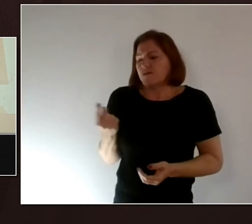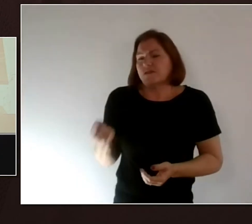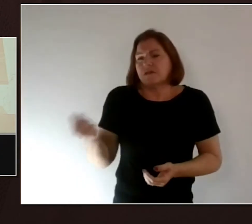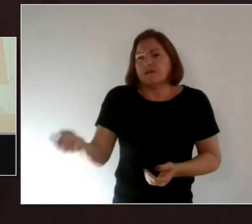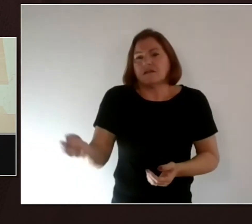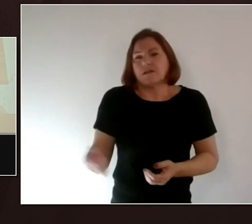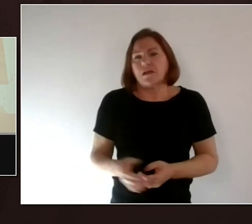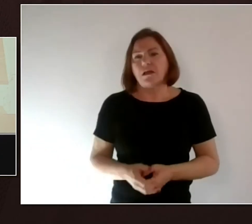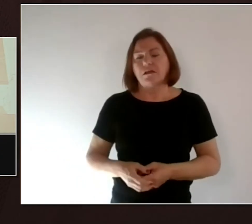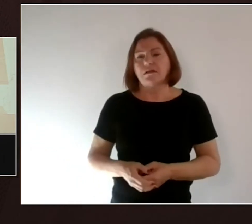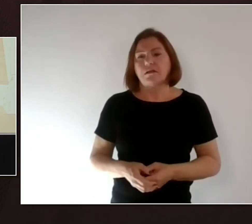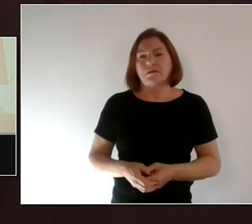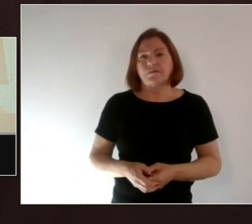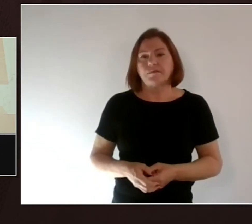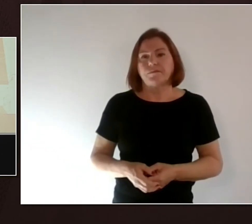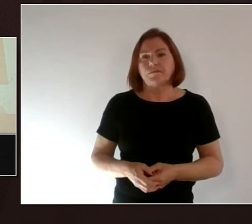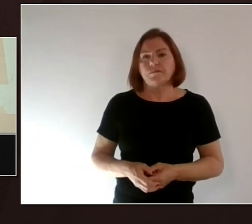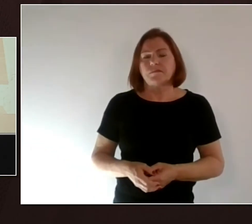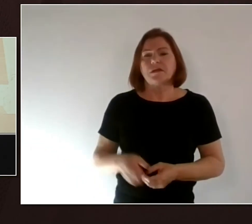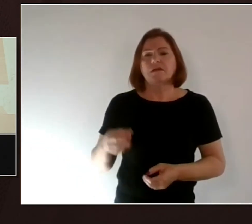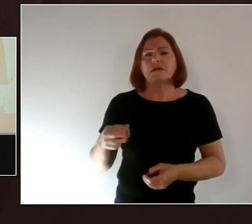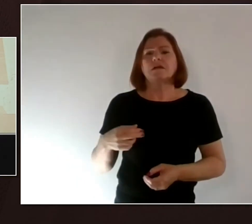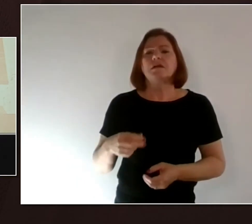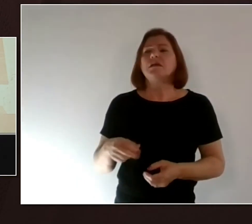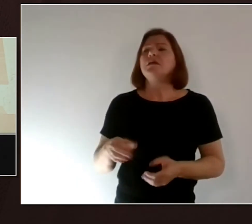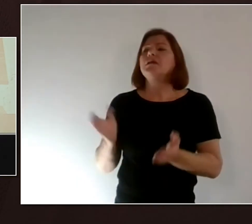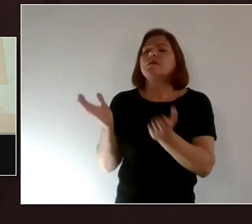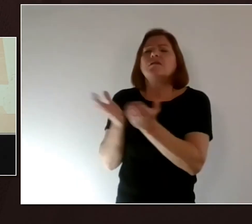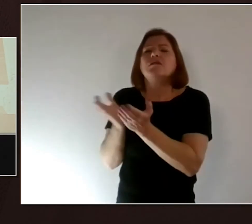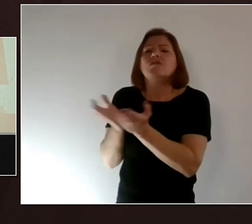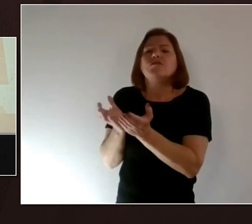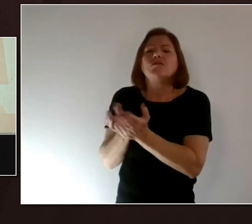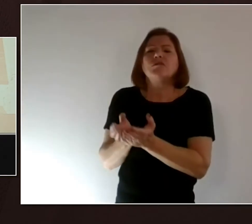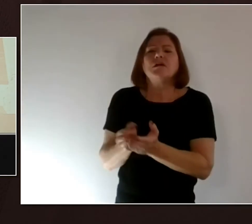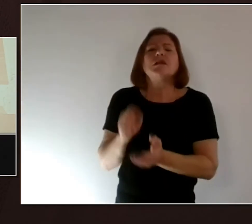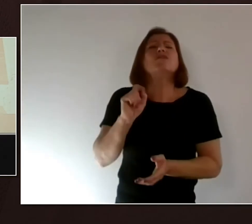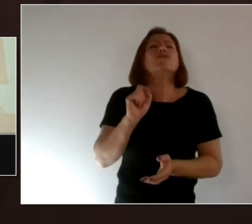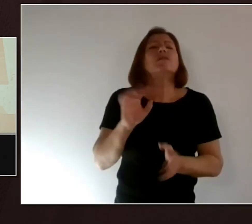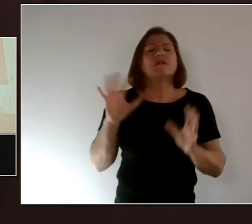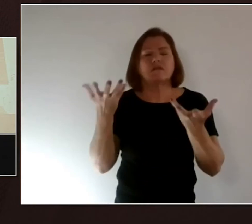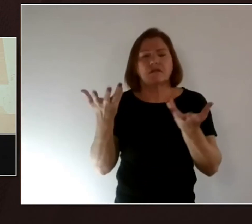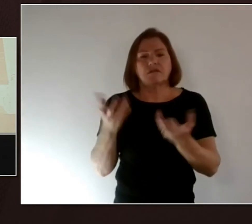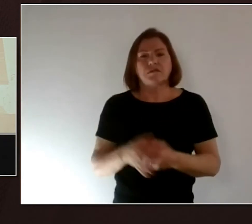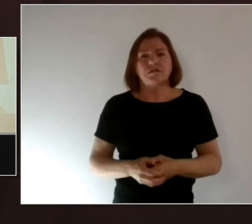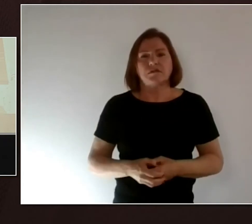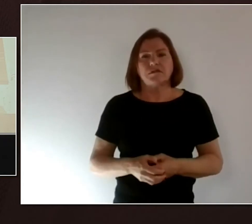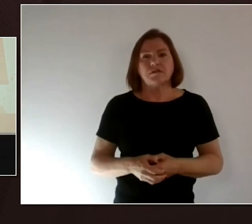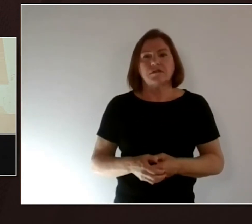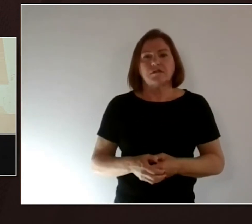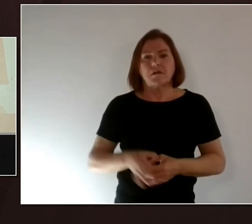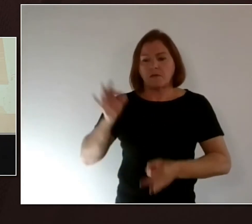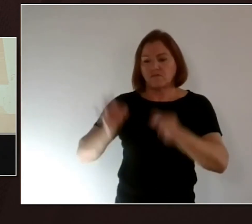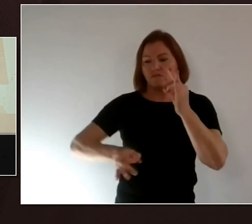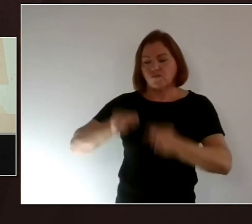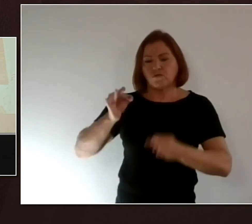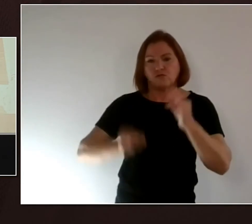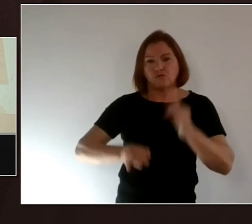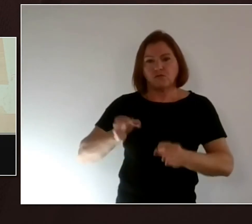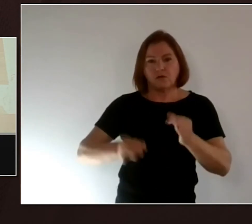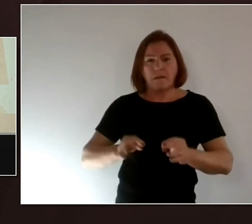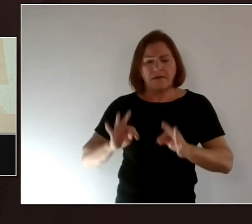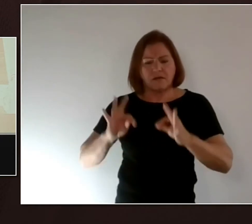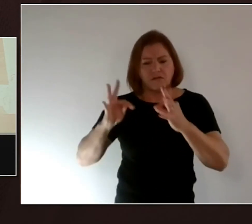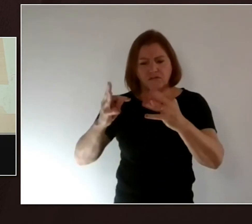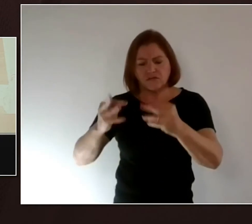então, e os crentes? Quem crê no Senhor Jesus? Qual a diferença? O que vai acontecer? O julgamento de todos os